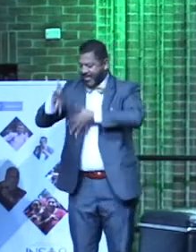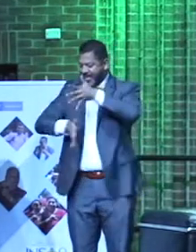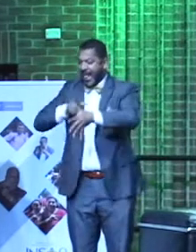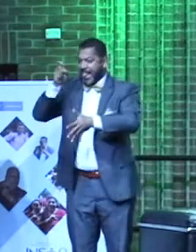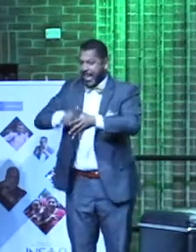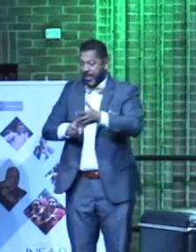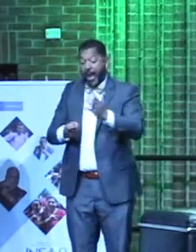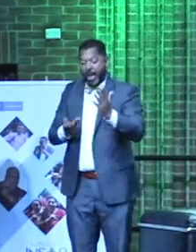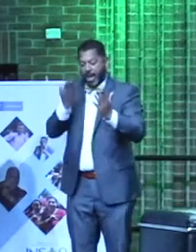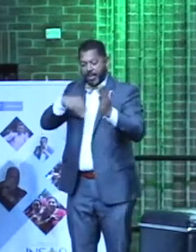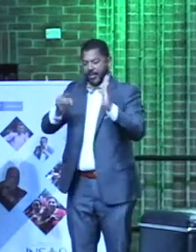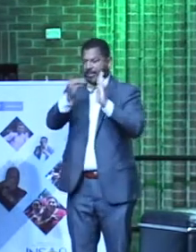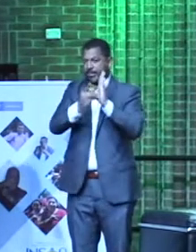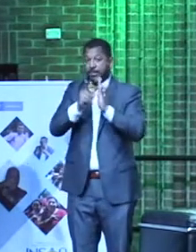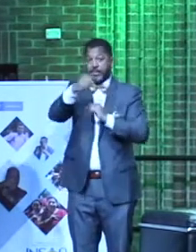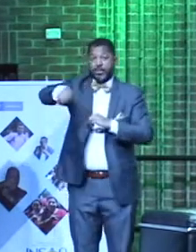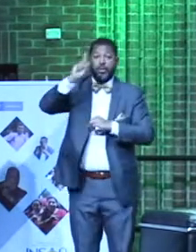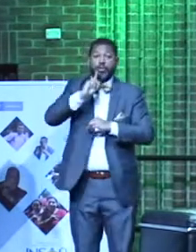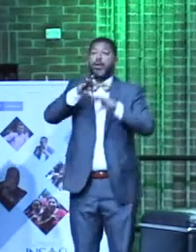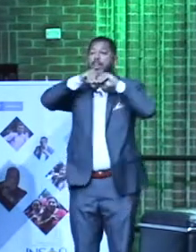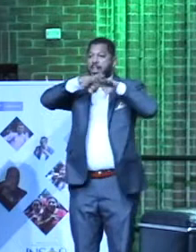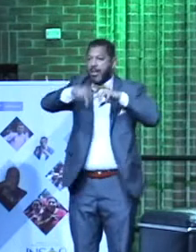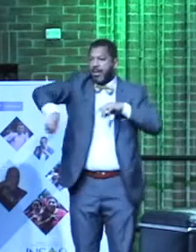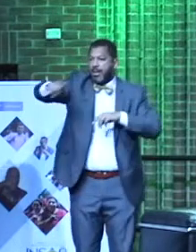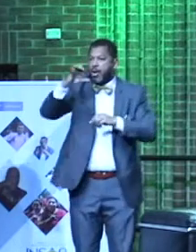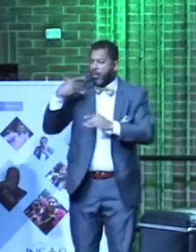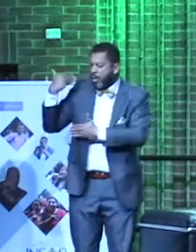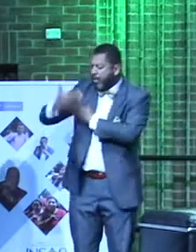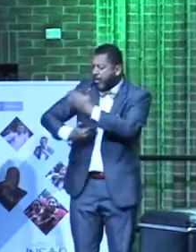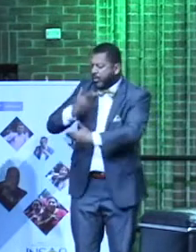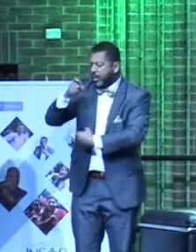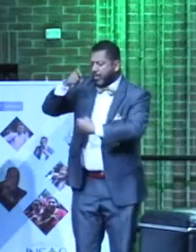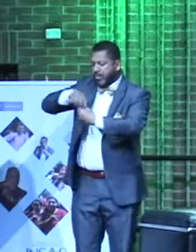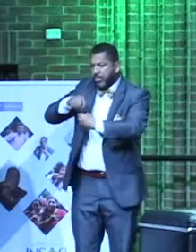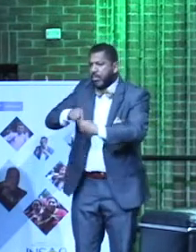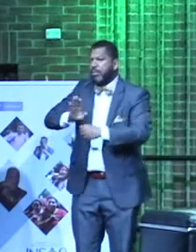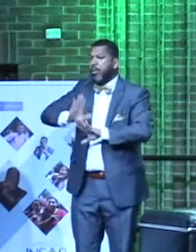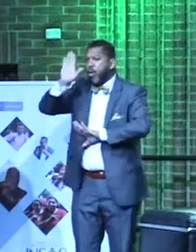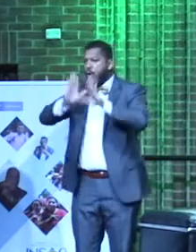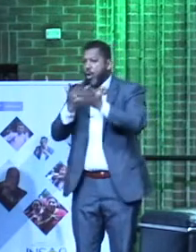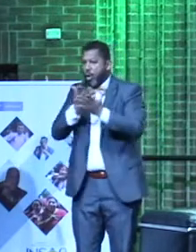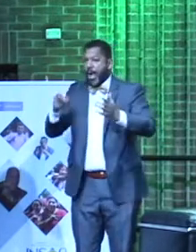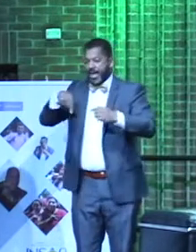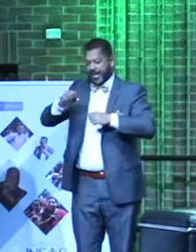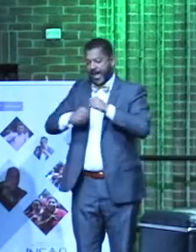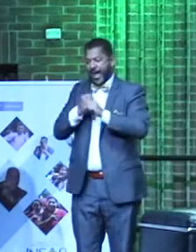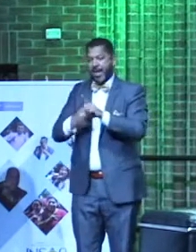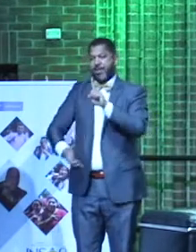sordas necesitan estar informadas de los procesos electorales y eso lo logramos este año.